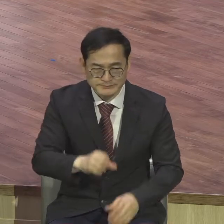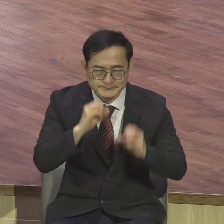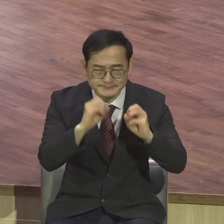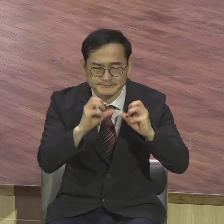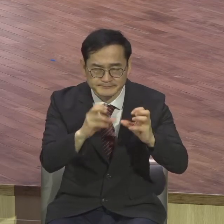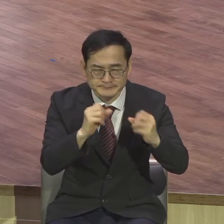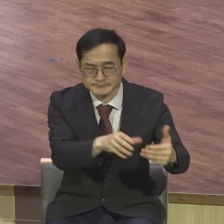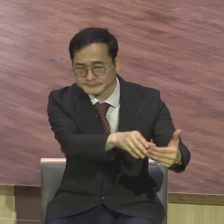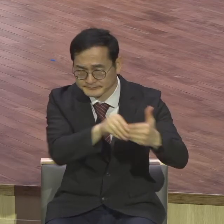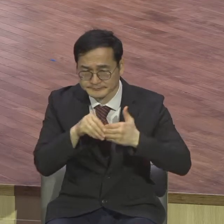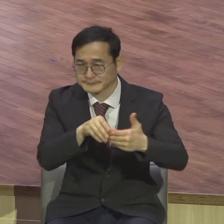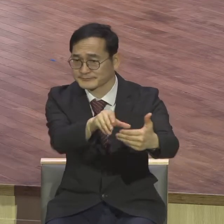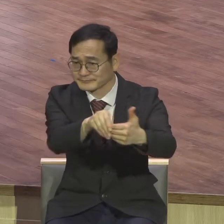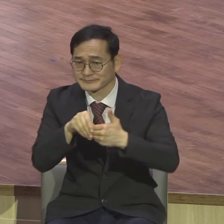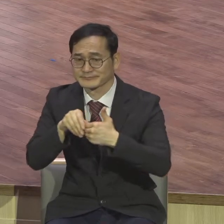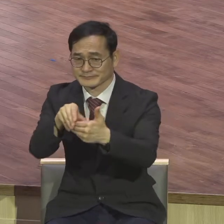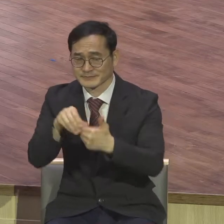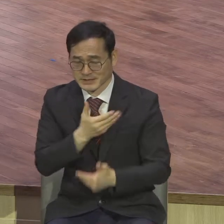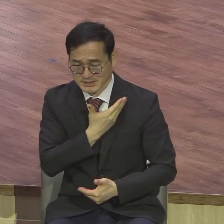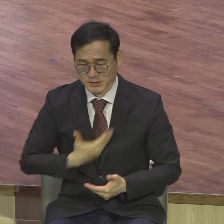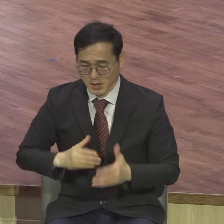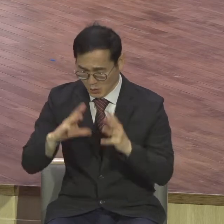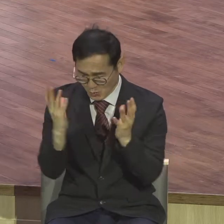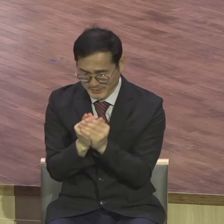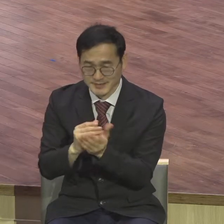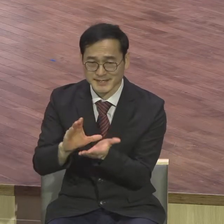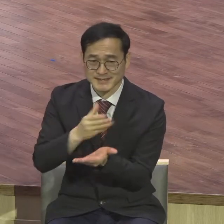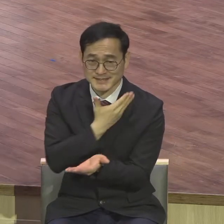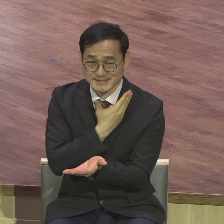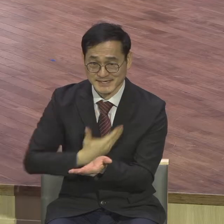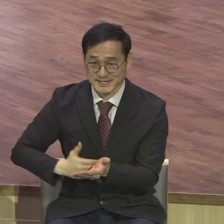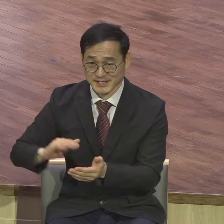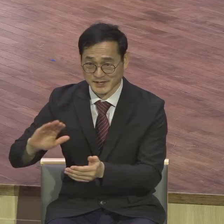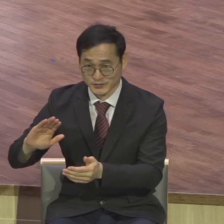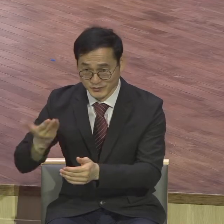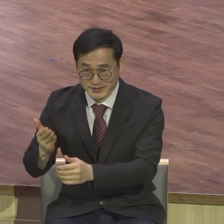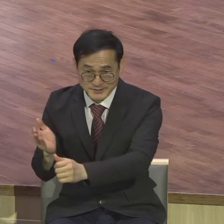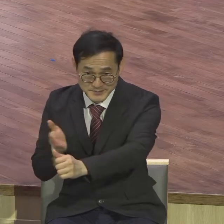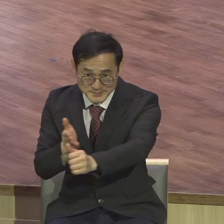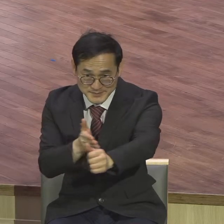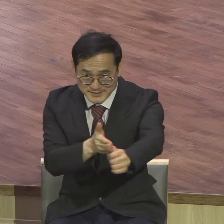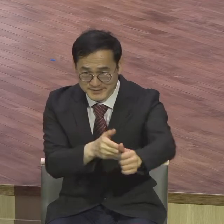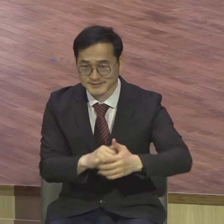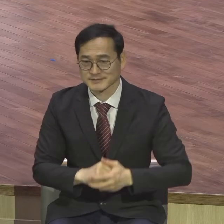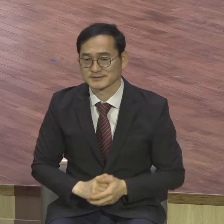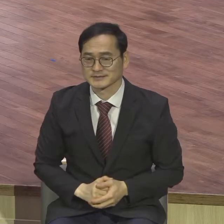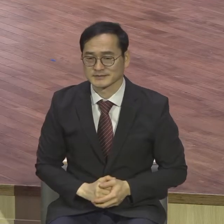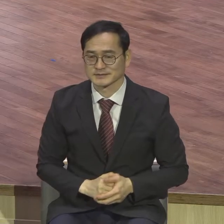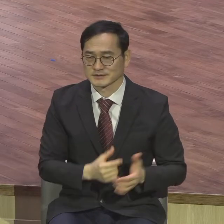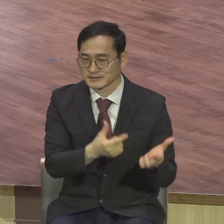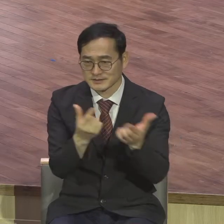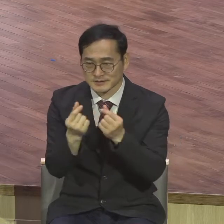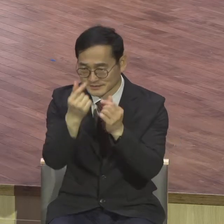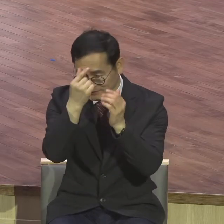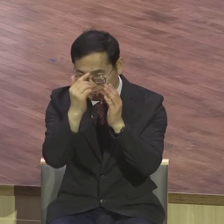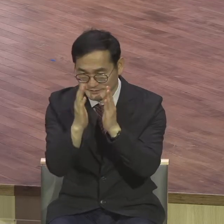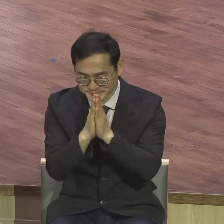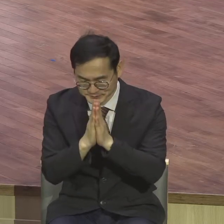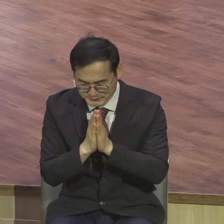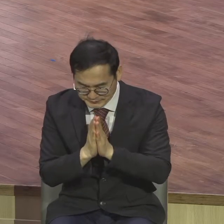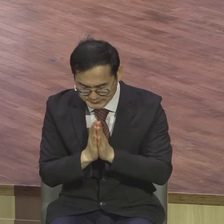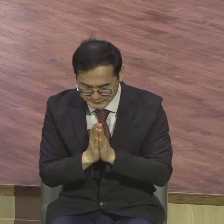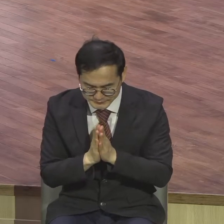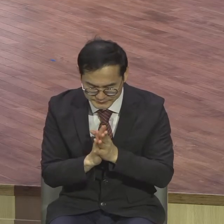된 그리스도의 절대 제자들 다 되시기를 주님으로 축복합니다. 기도합시다. 아버지 하나님 우리 영계